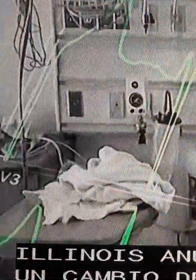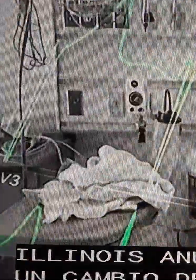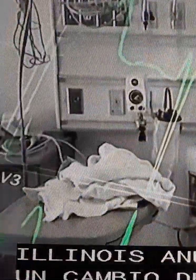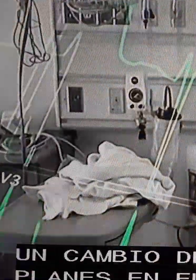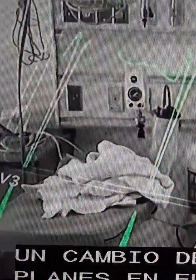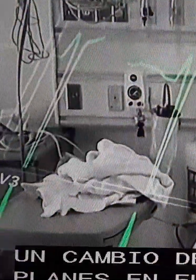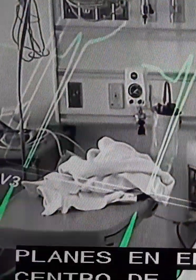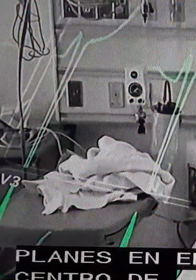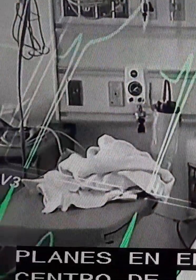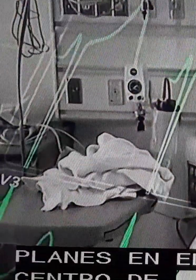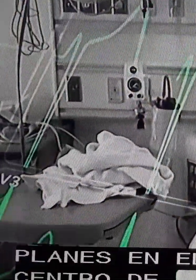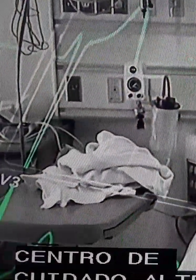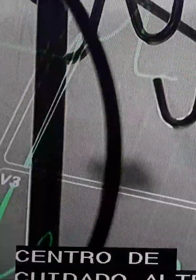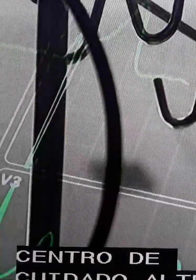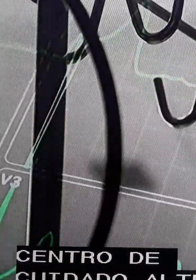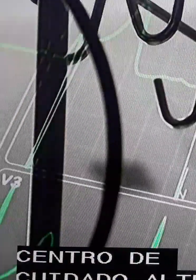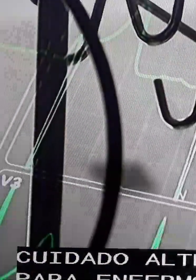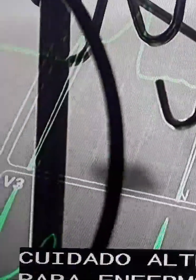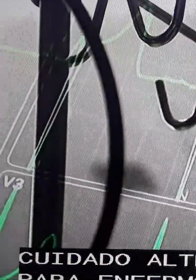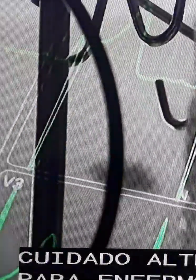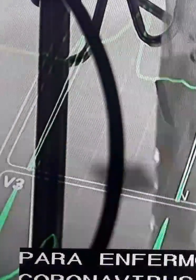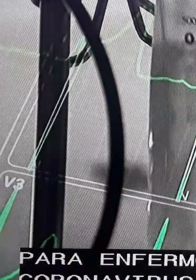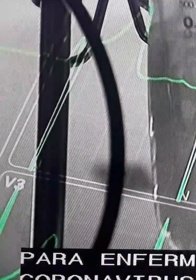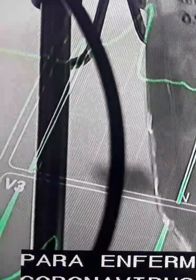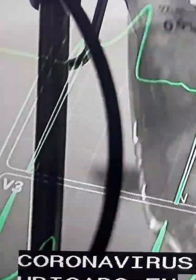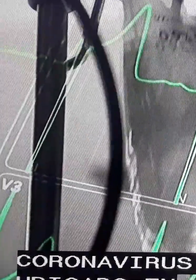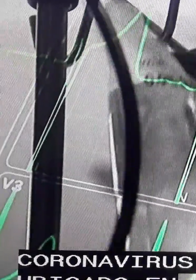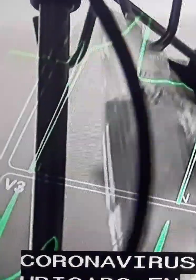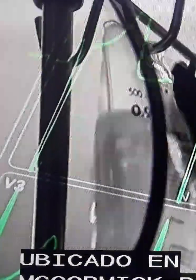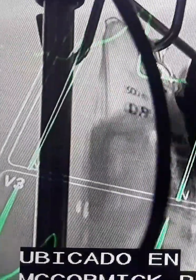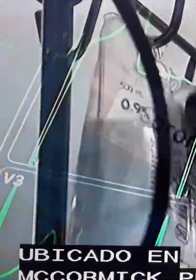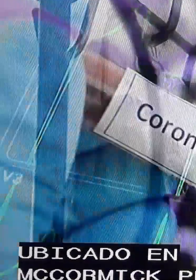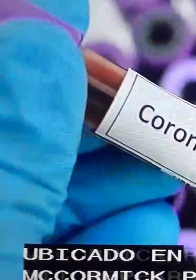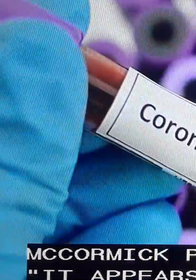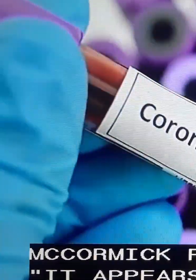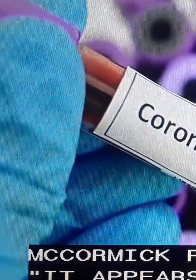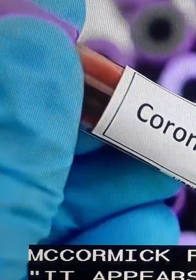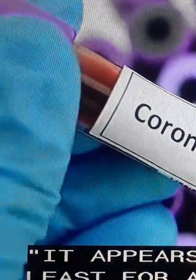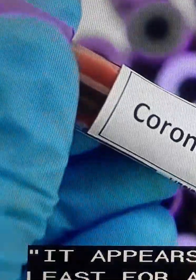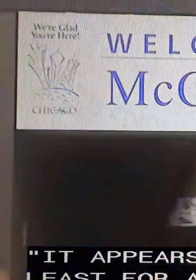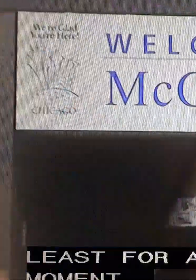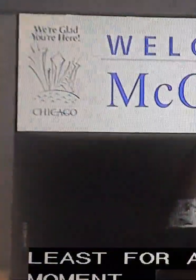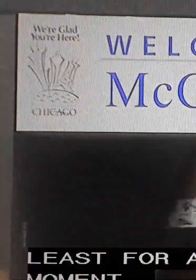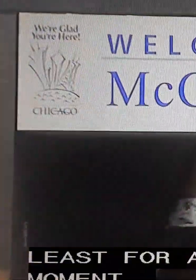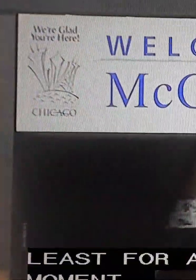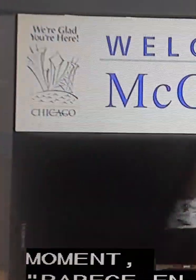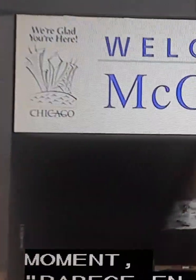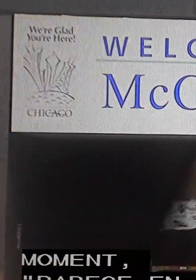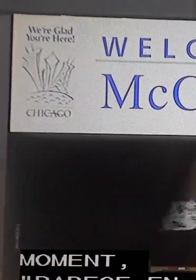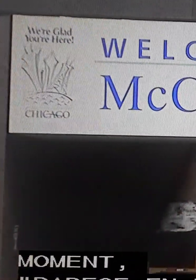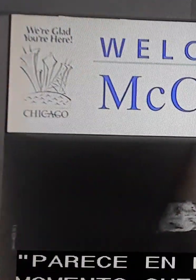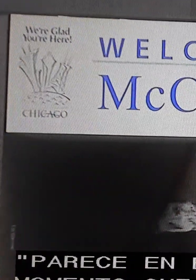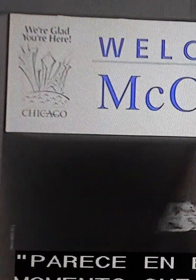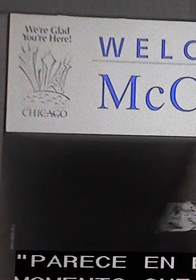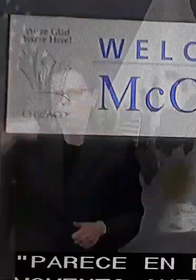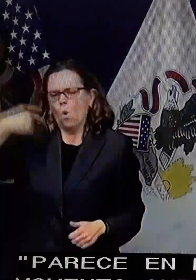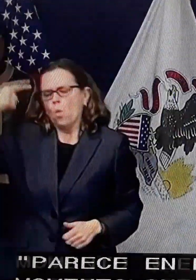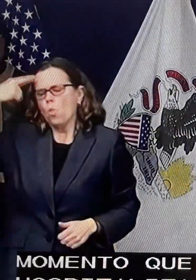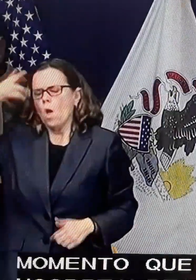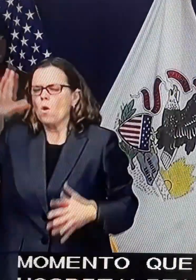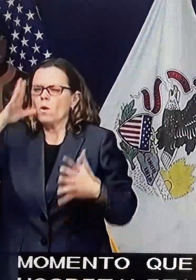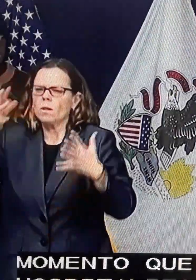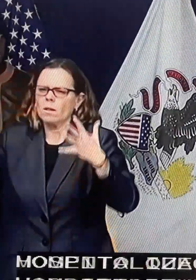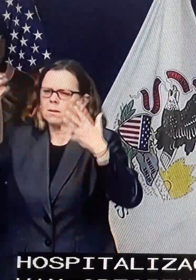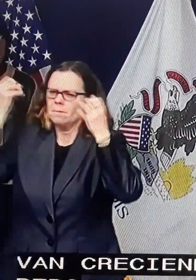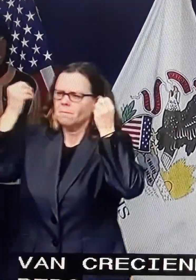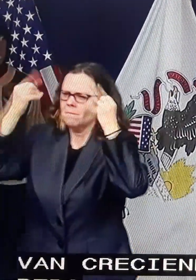El gobierno de Illinois anunció un cambio de planes en el centro de cuidado alterno para enfermos de coronavirus ubicado en McCormick Place. It appears,